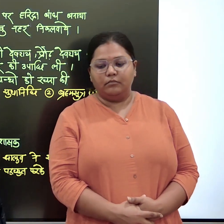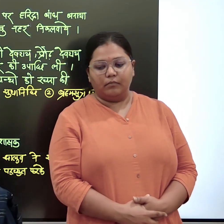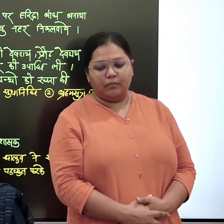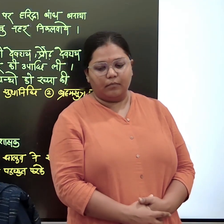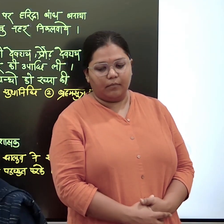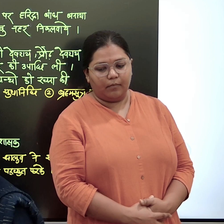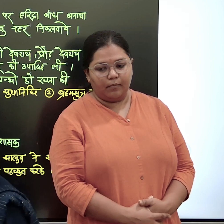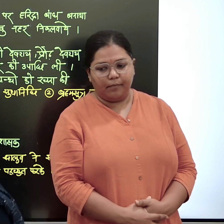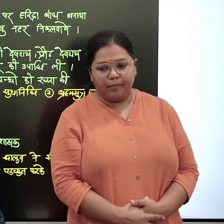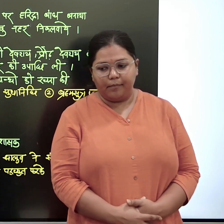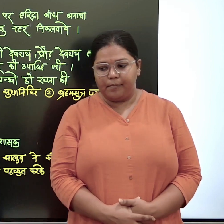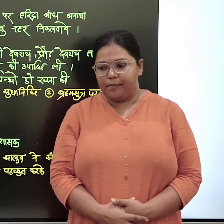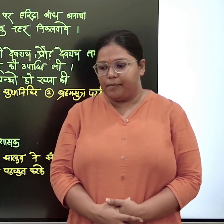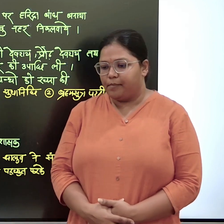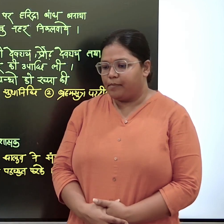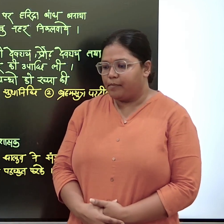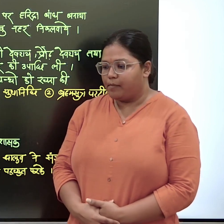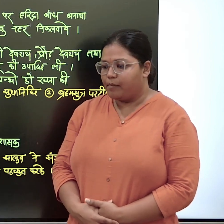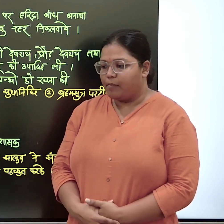तुंगभद्रा नदी पर